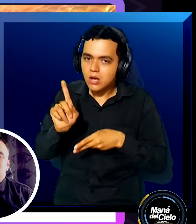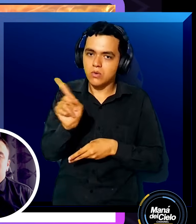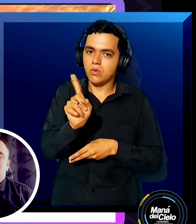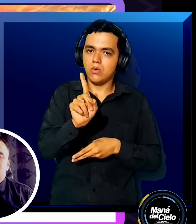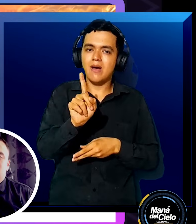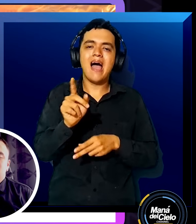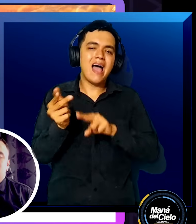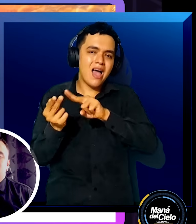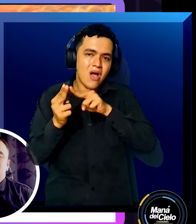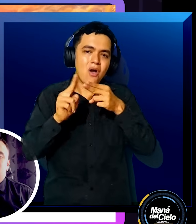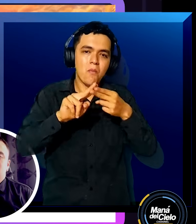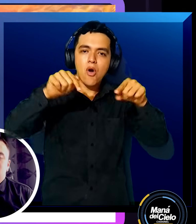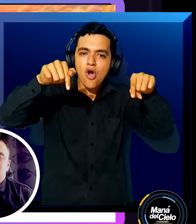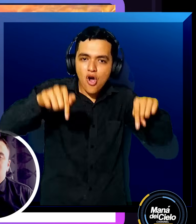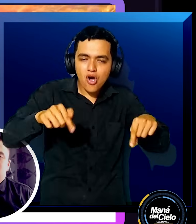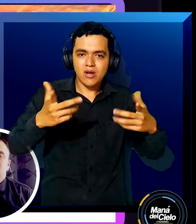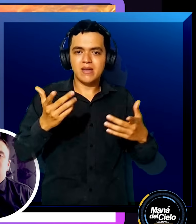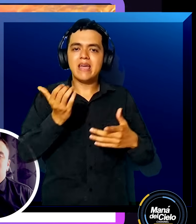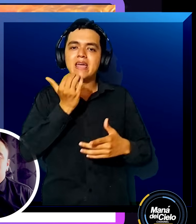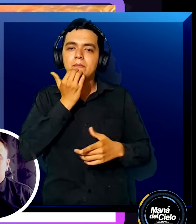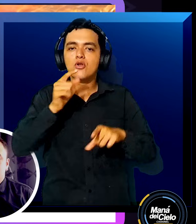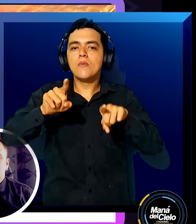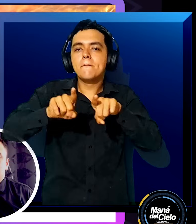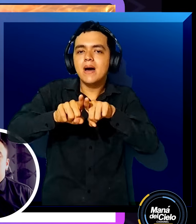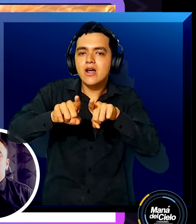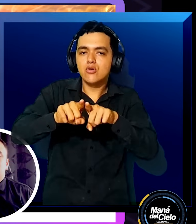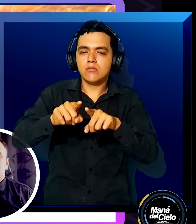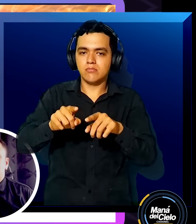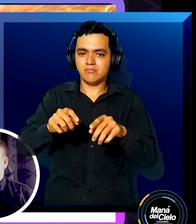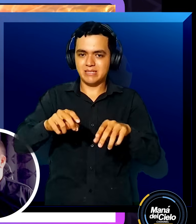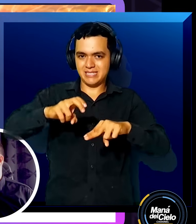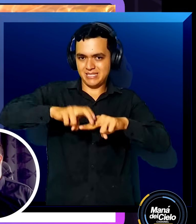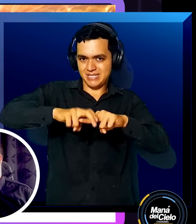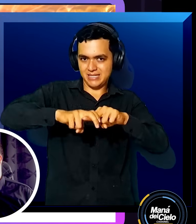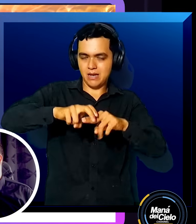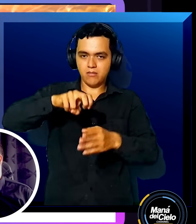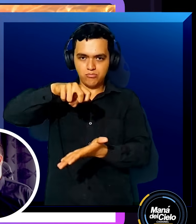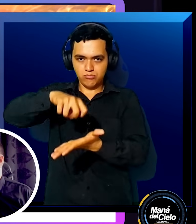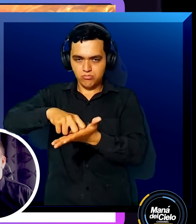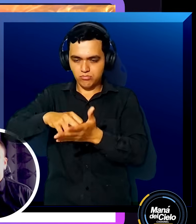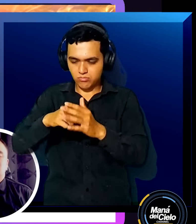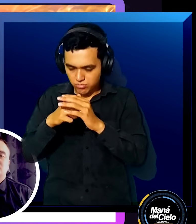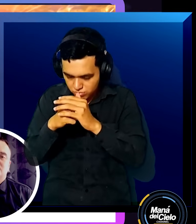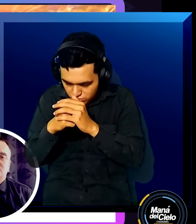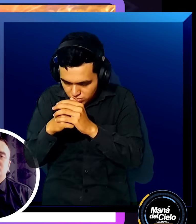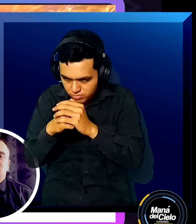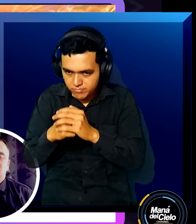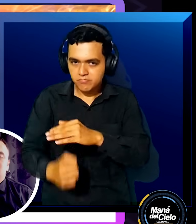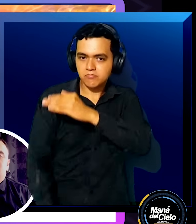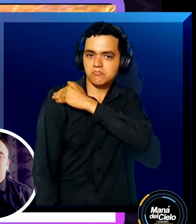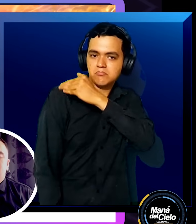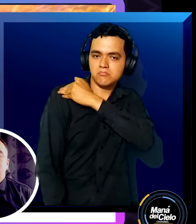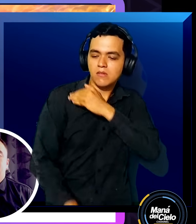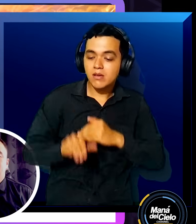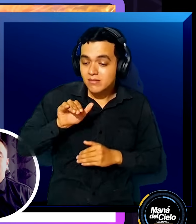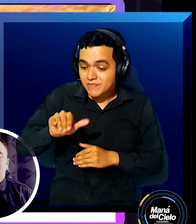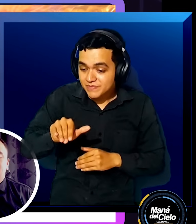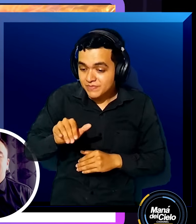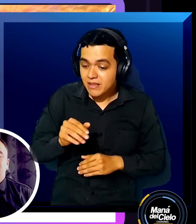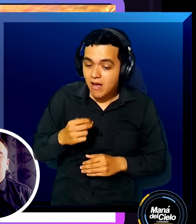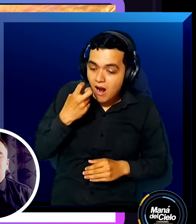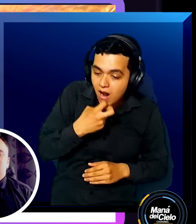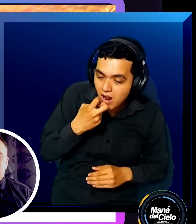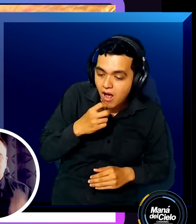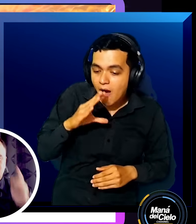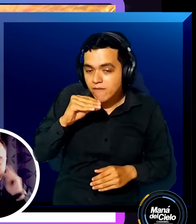Señor. La primera petición después de Padre nuestro que estáis en los cielos, o sea, la alabanza, la adoración, cuando usted ore, lo primero que debe de hacer es